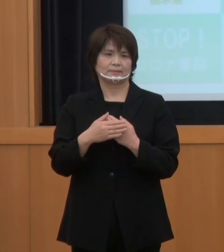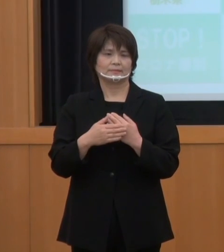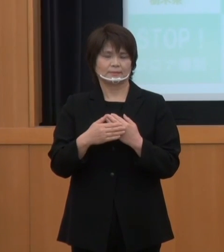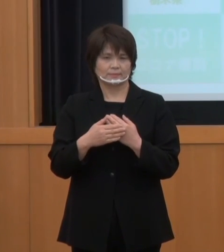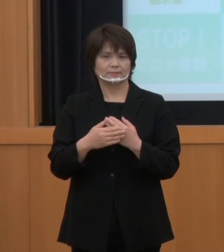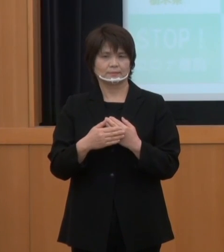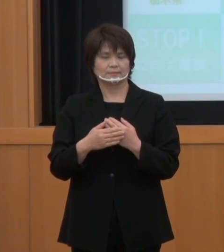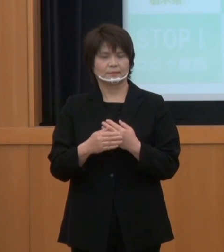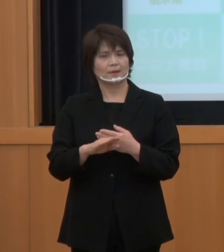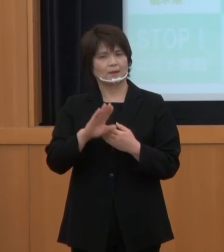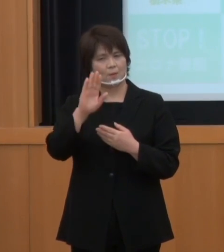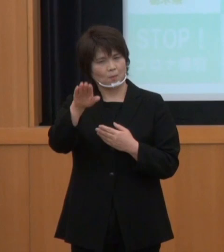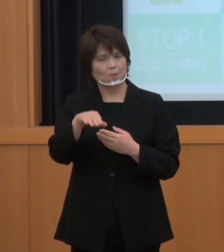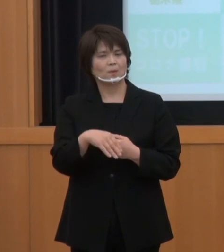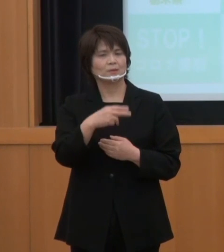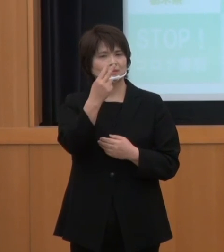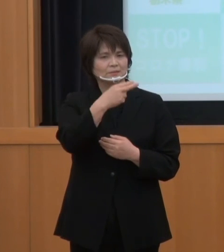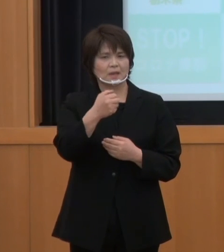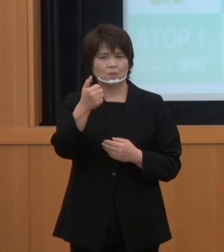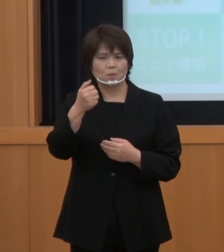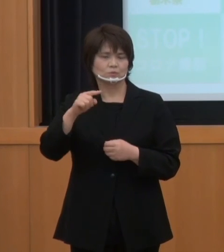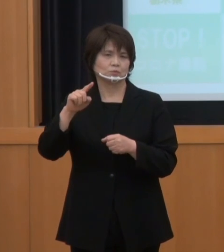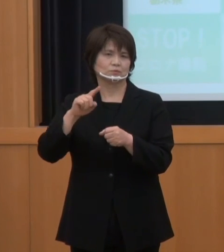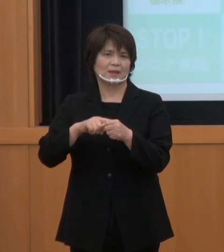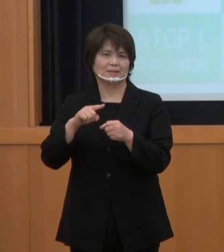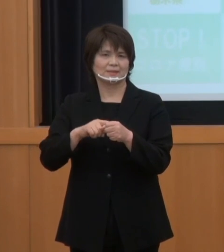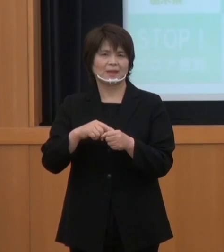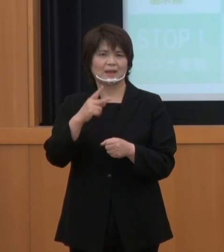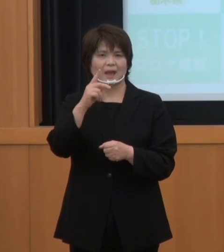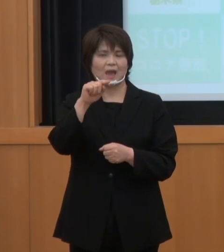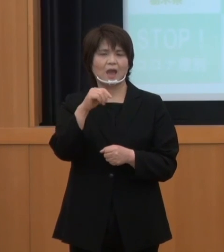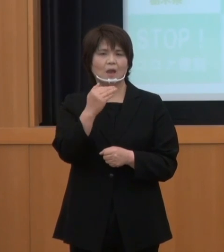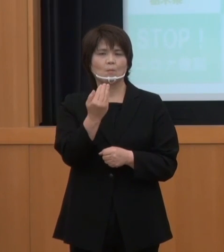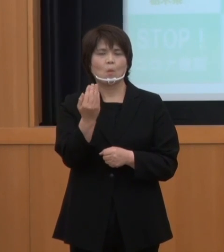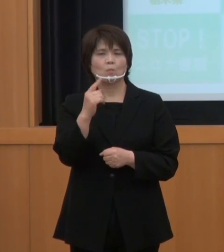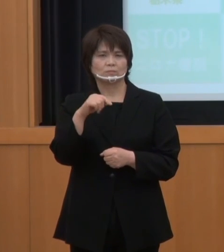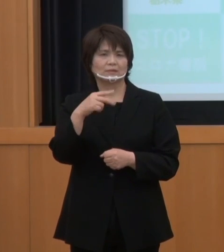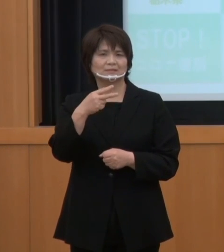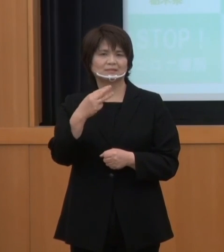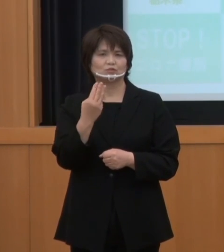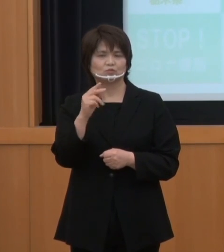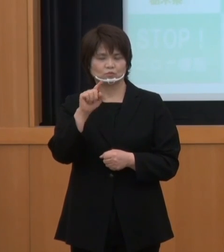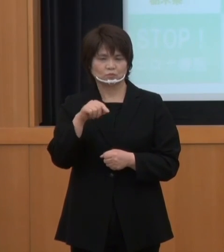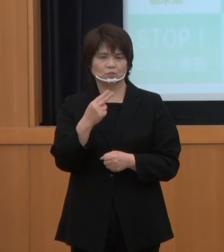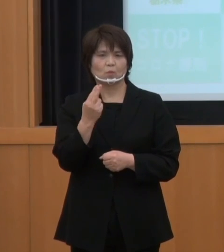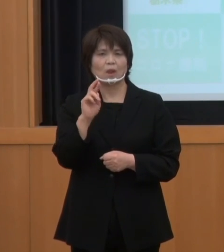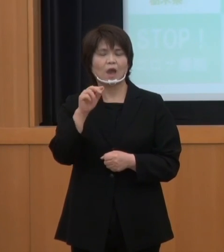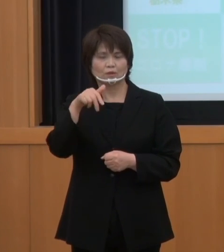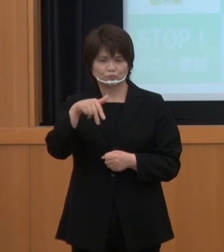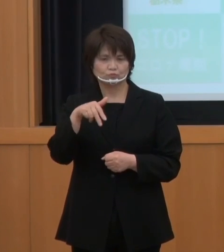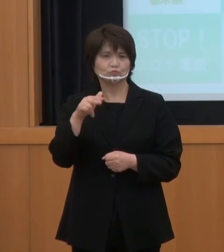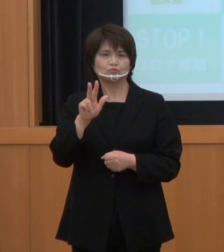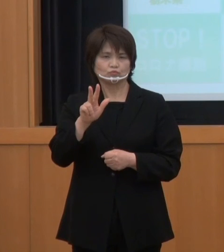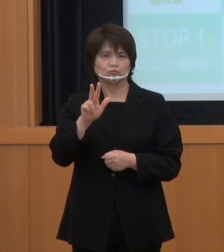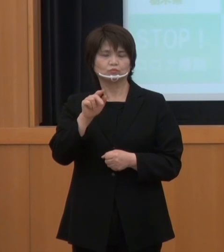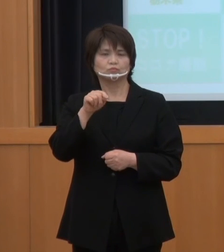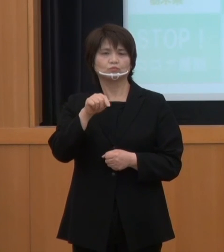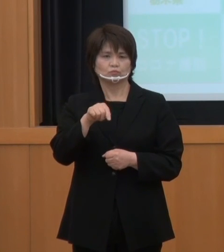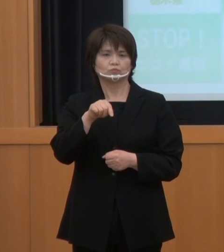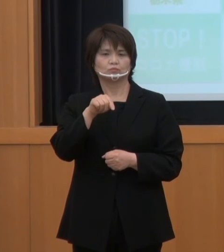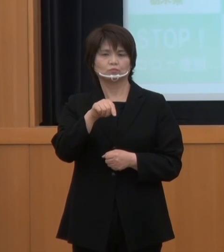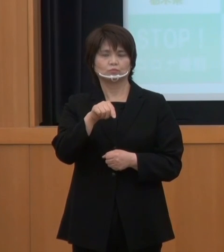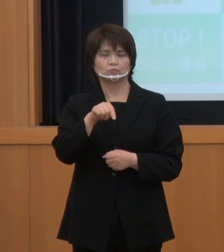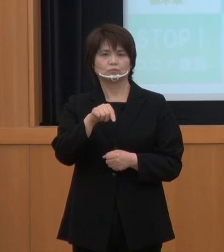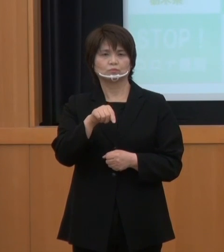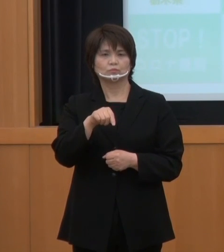2050年のカーボンニュートラルに向けての栃木県としては、工場が稼働する自動車が